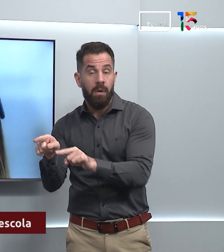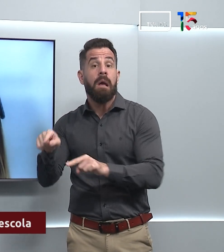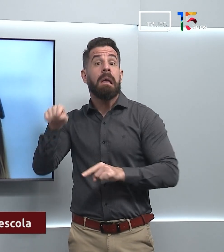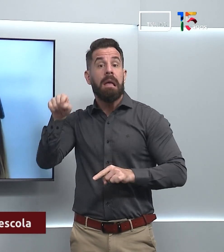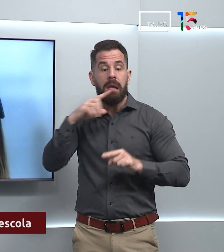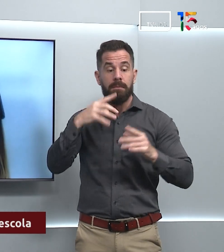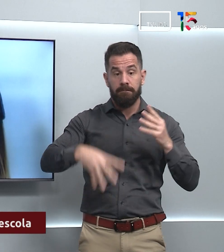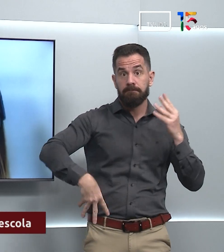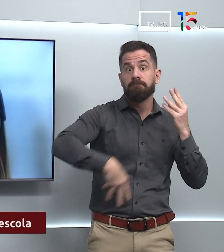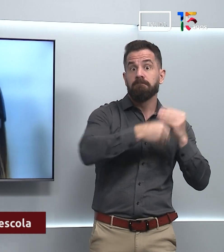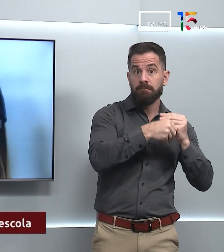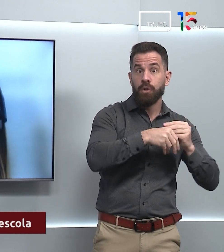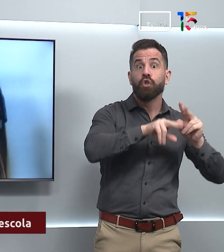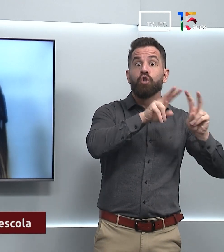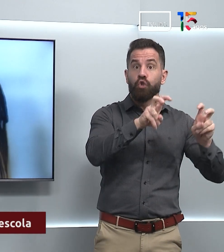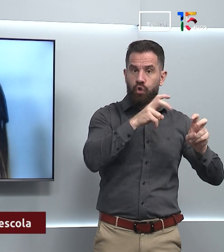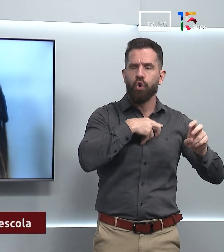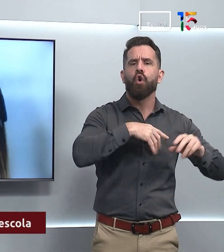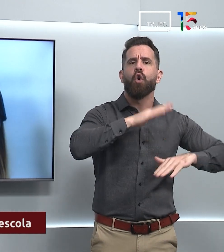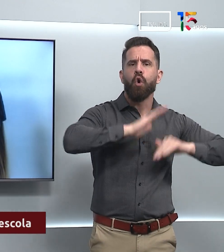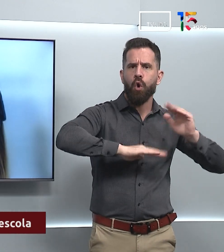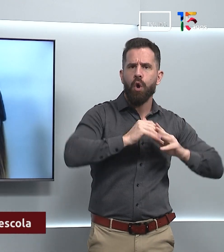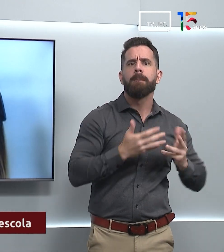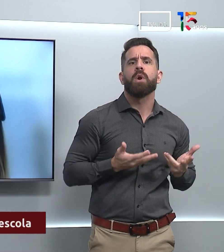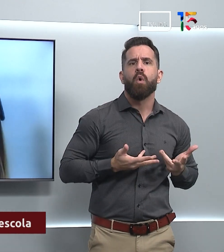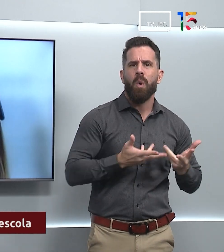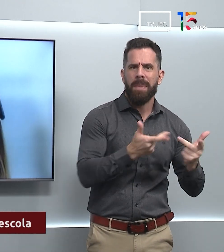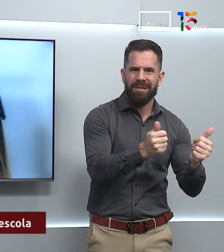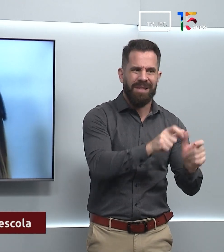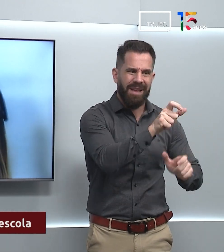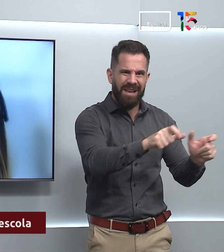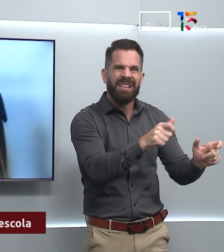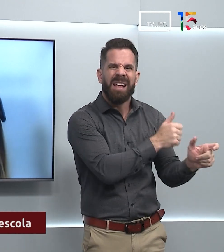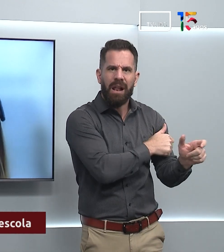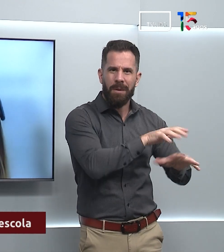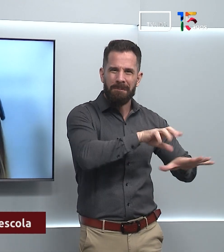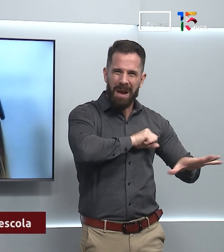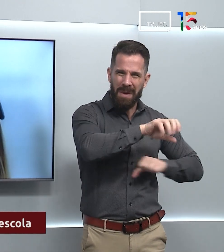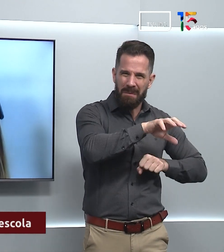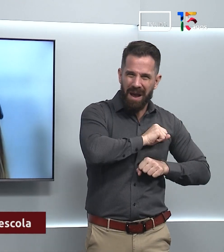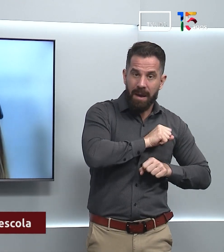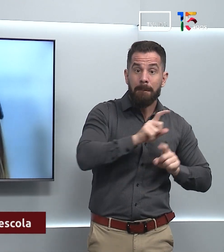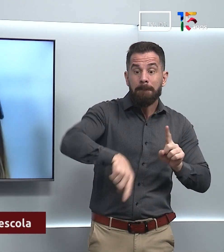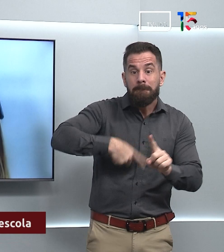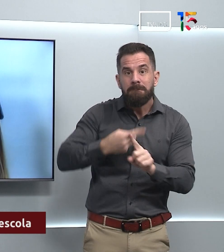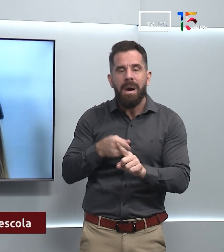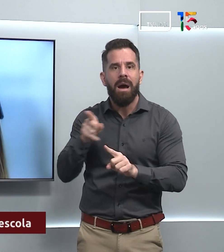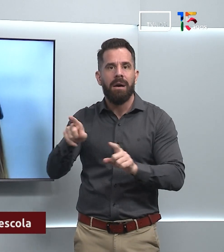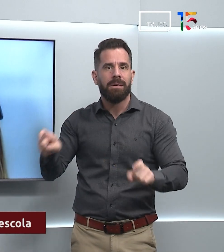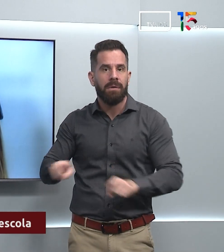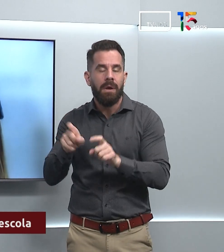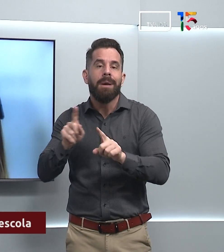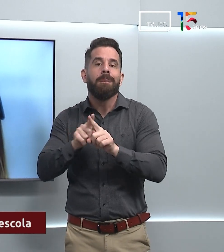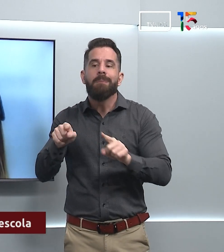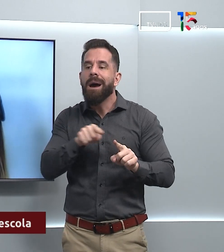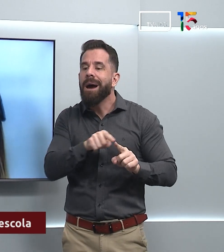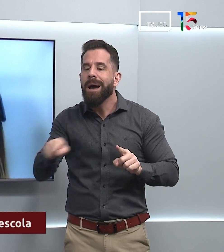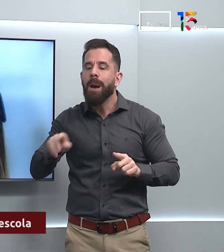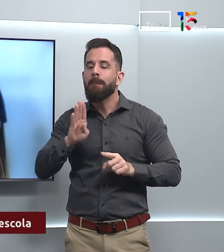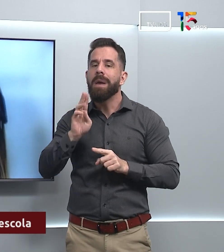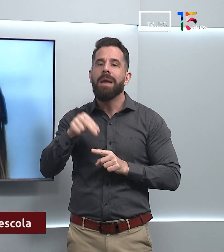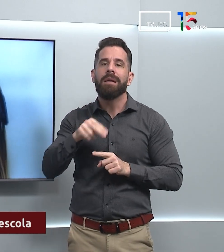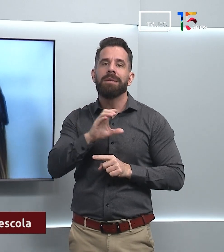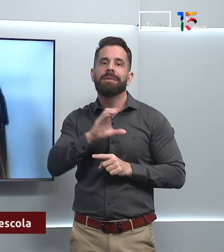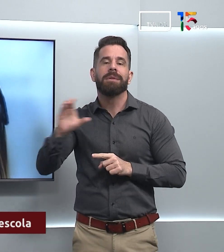habilidades e competências que precisam ser trabalhadas nos estudantes, mas que ainda também não chegou nas escolas, né, de